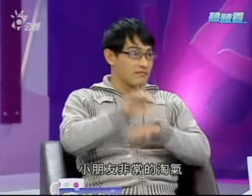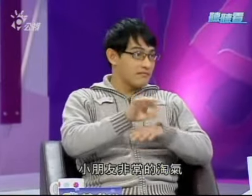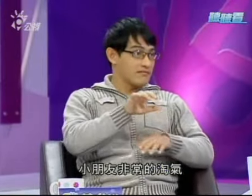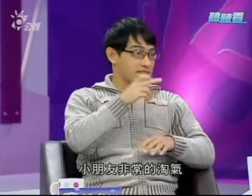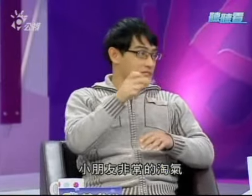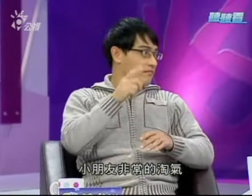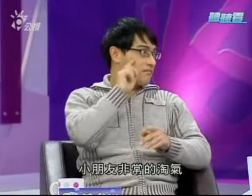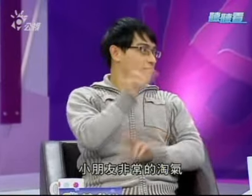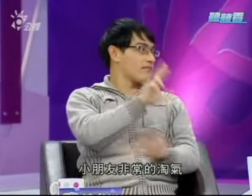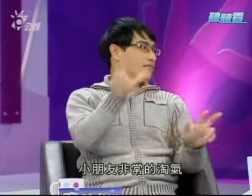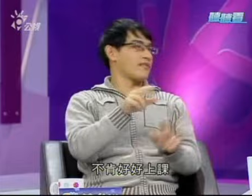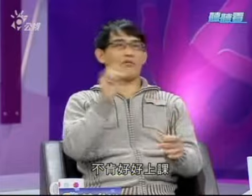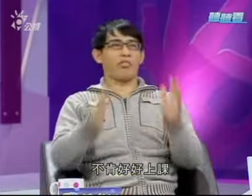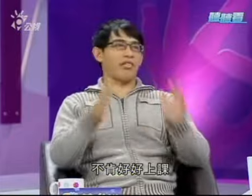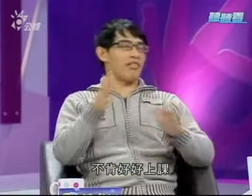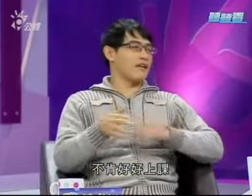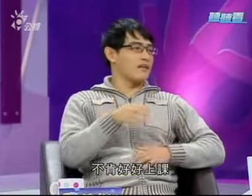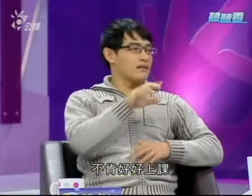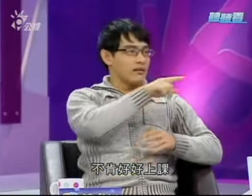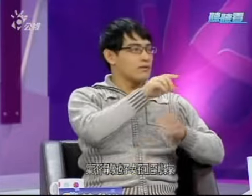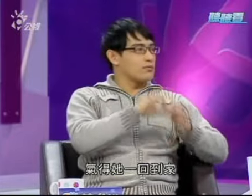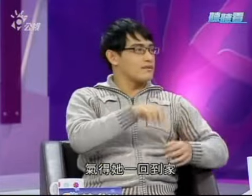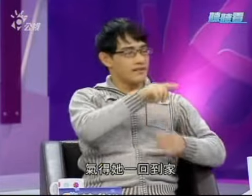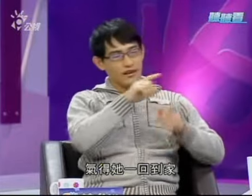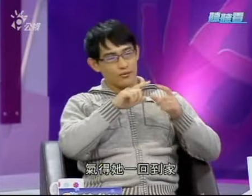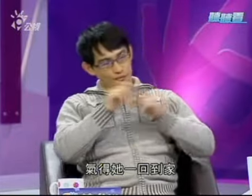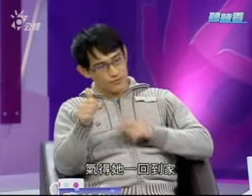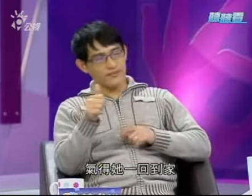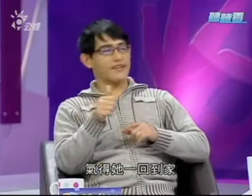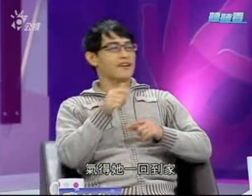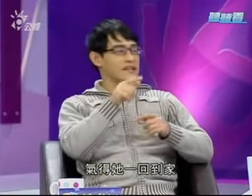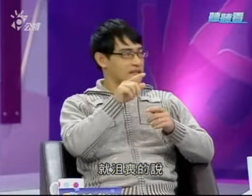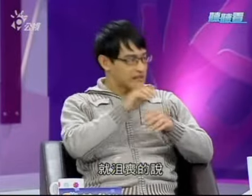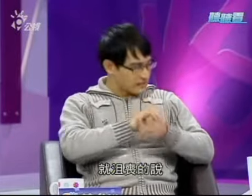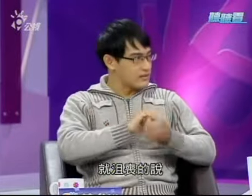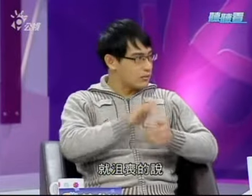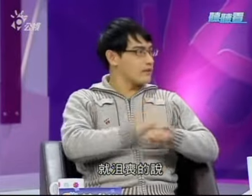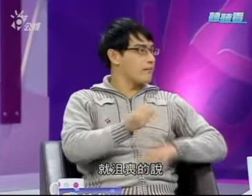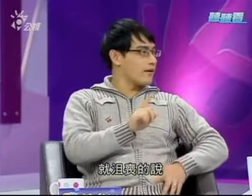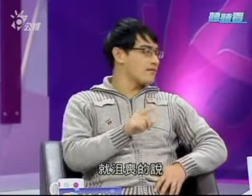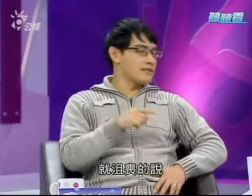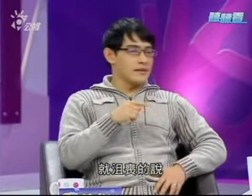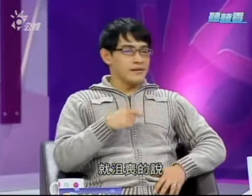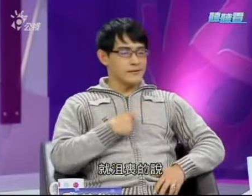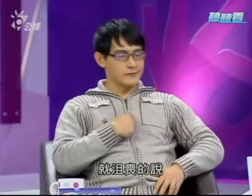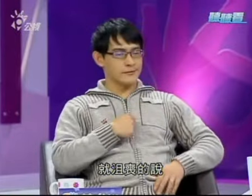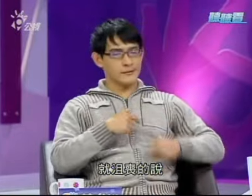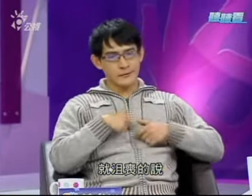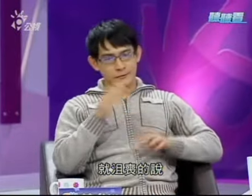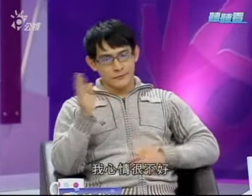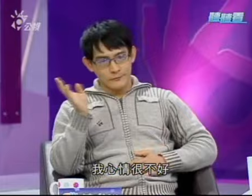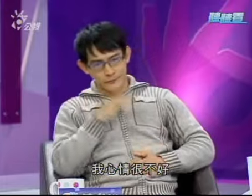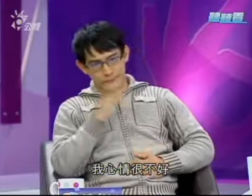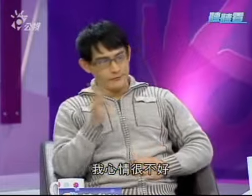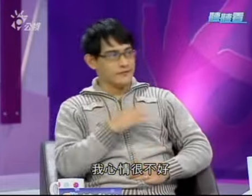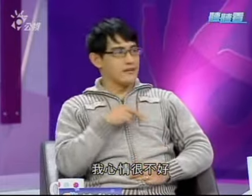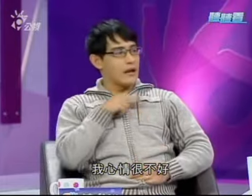非常的淘气不肯好好上课气得他一回到家就沮丧地说嗯我心情很不好